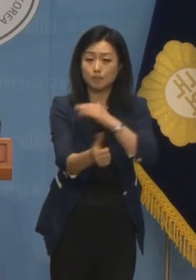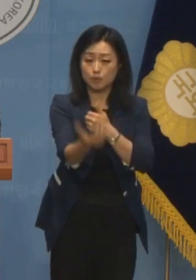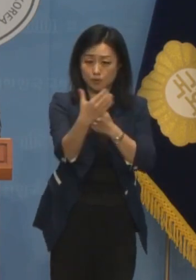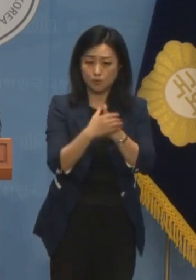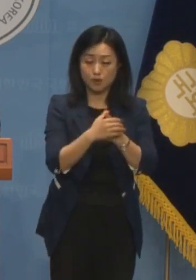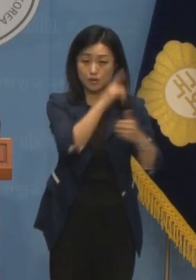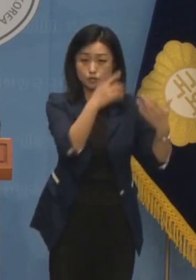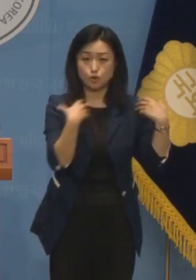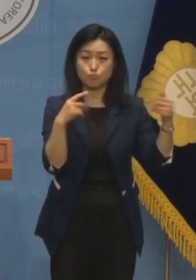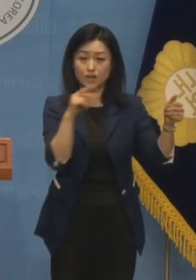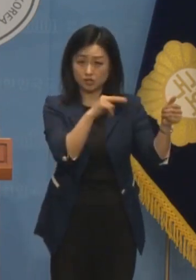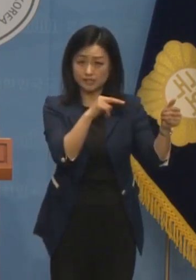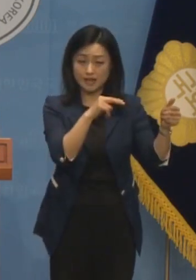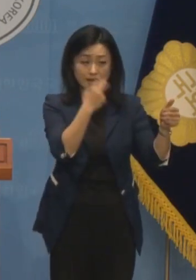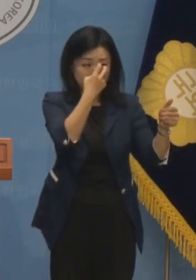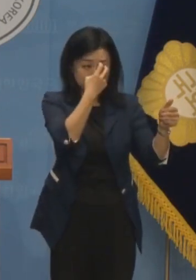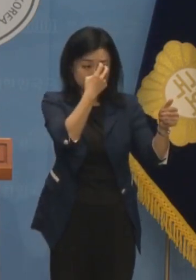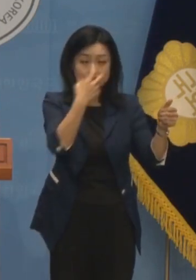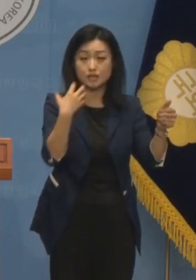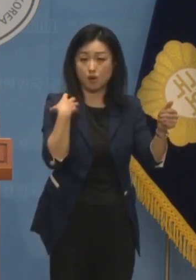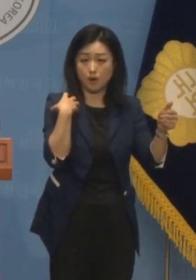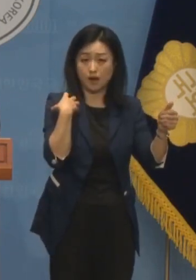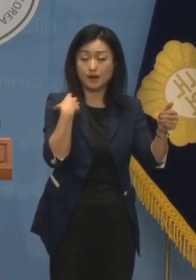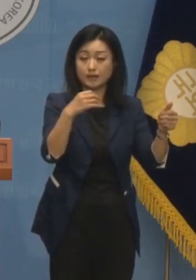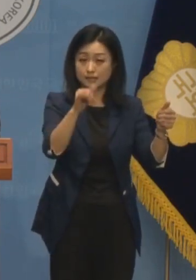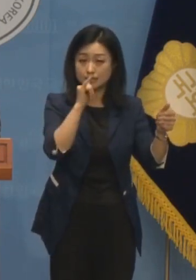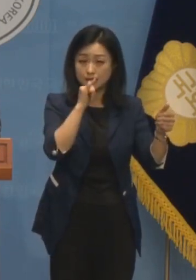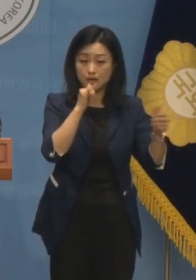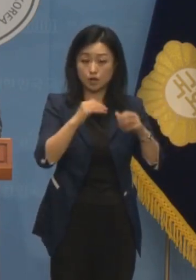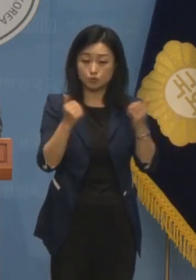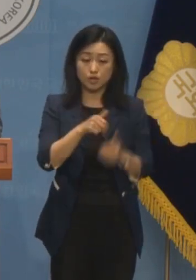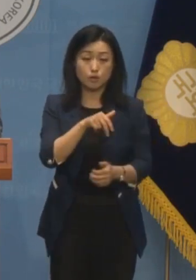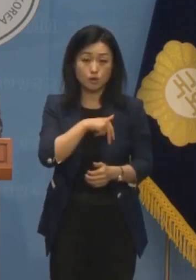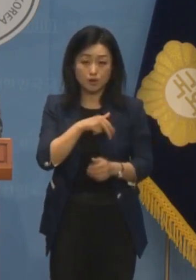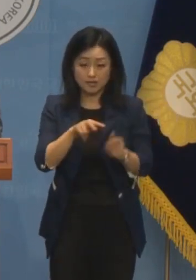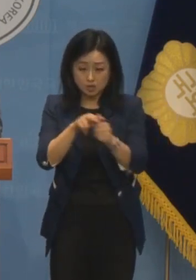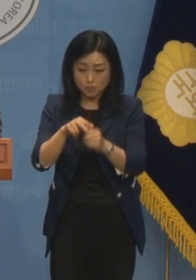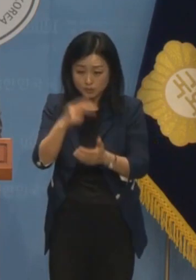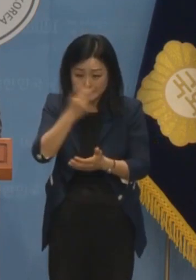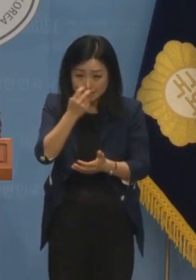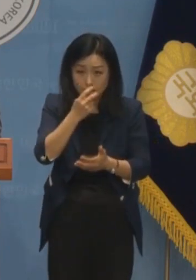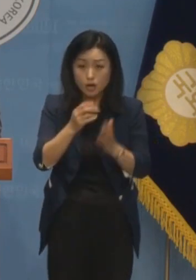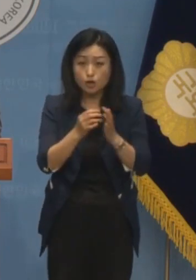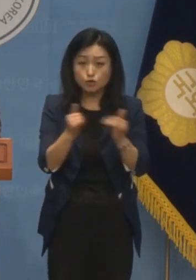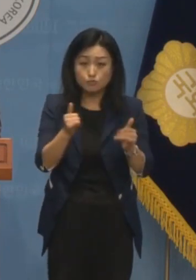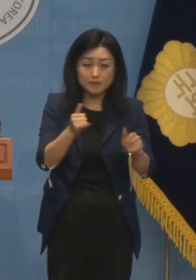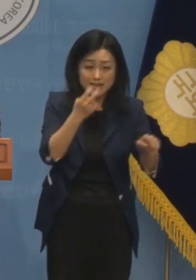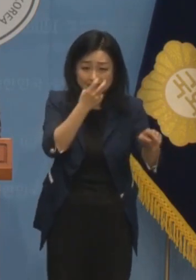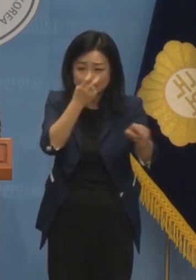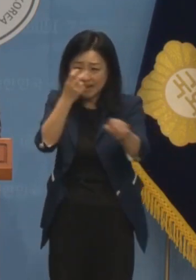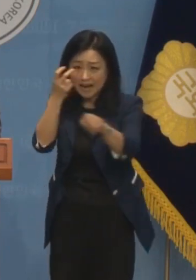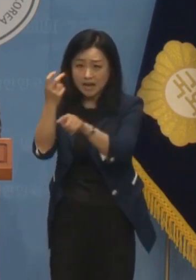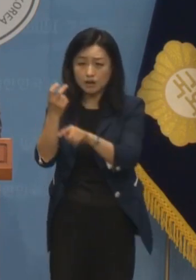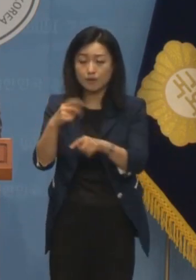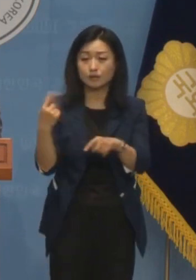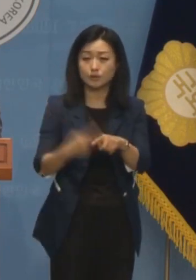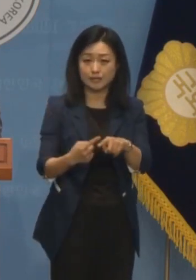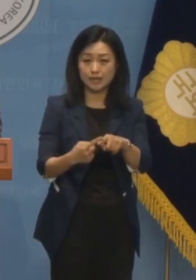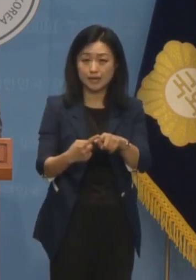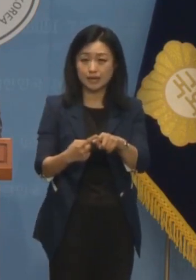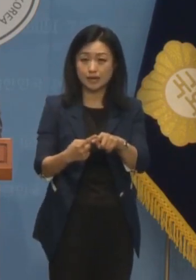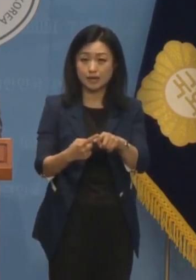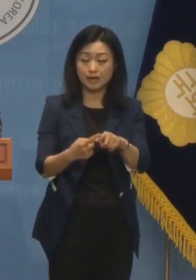행정부를 견제하고 감시하는 역할을 수행한다. 국회의원에 대한 사찰은 국민에 대한 사찰이기도 하다.